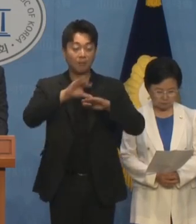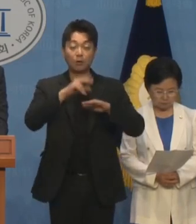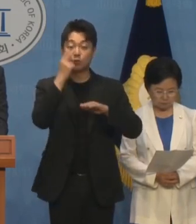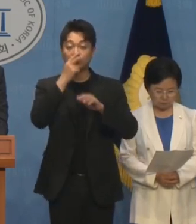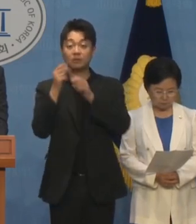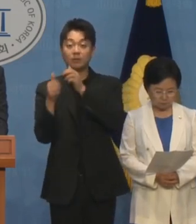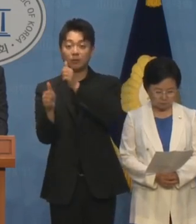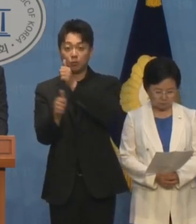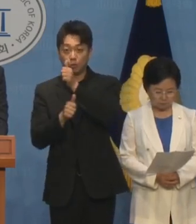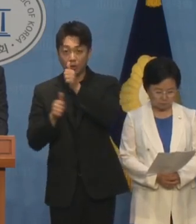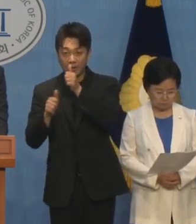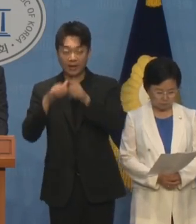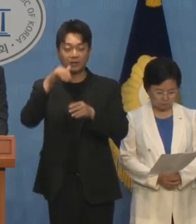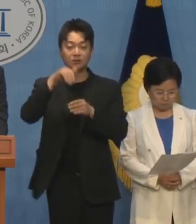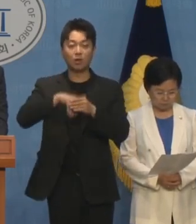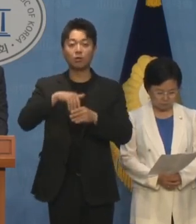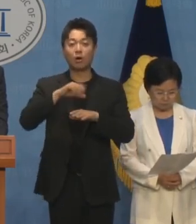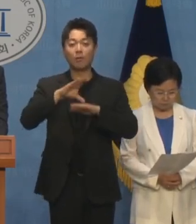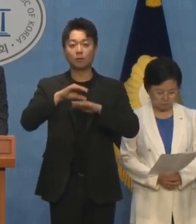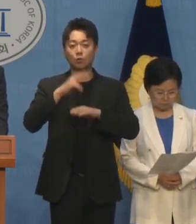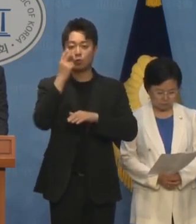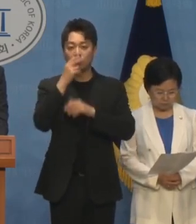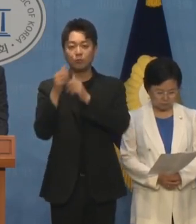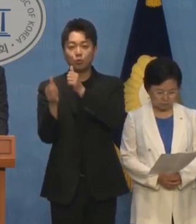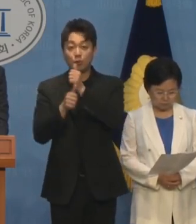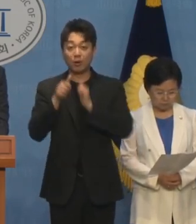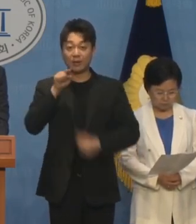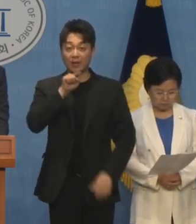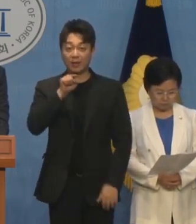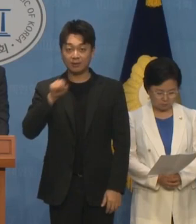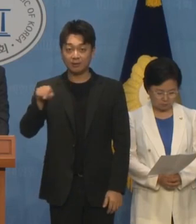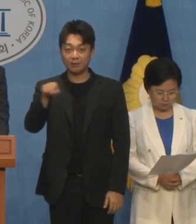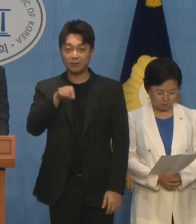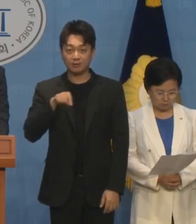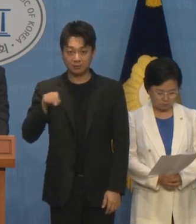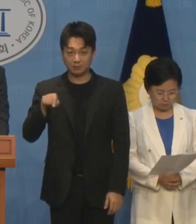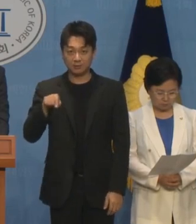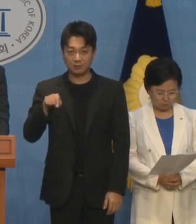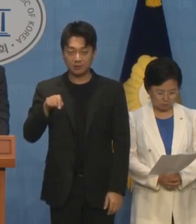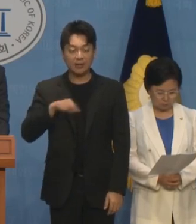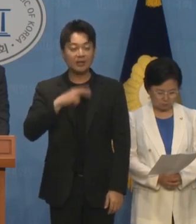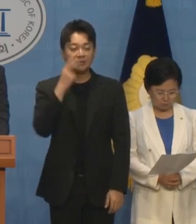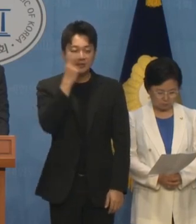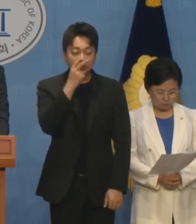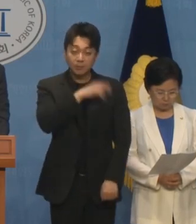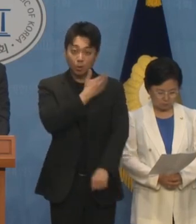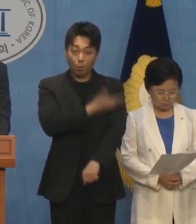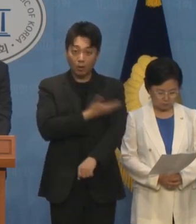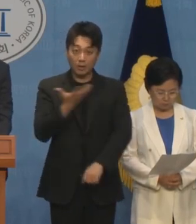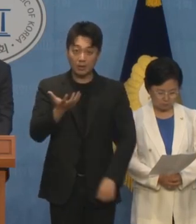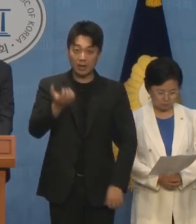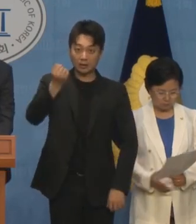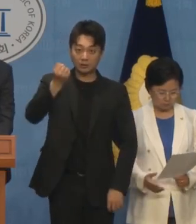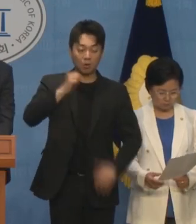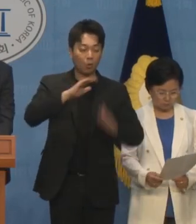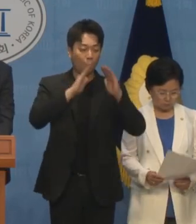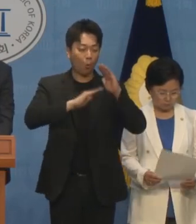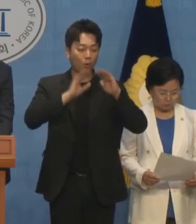방송통신심의위원회와 선거방송심의위원회는 심의라는 무기를 들어 공영방송을